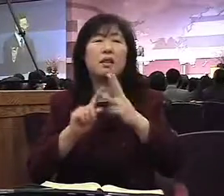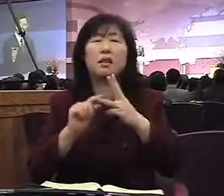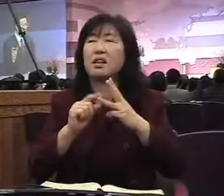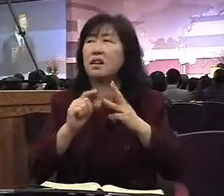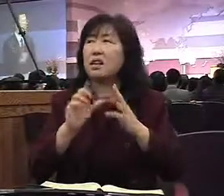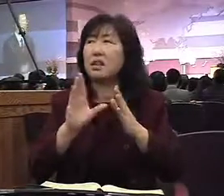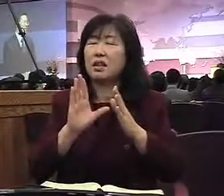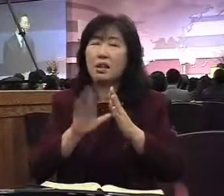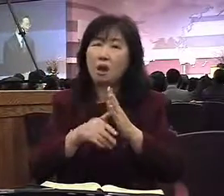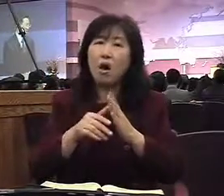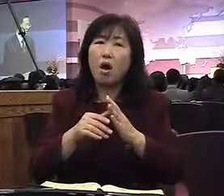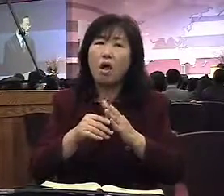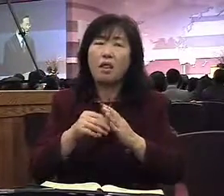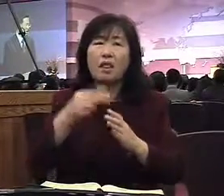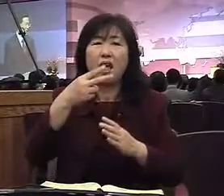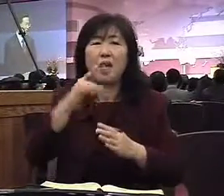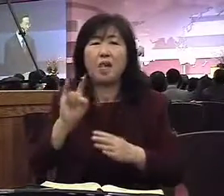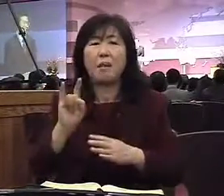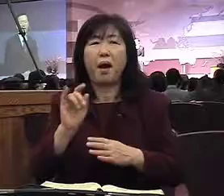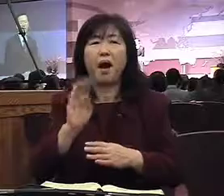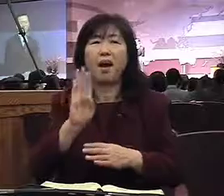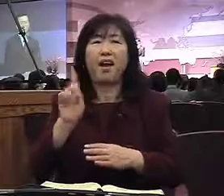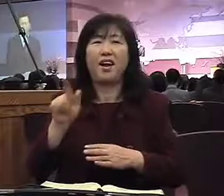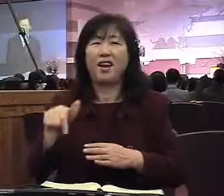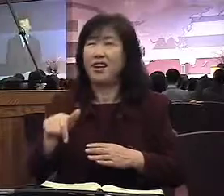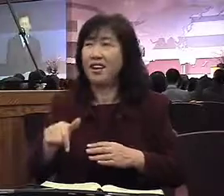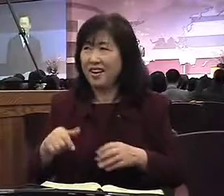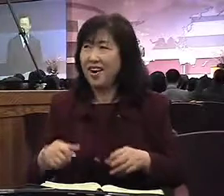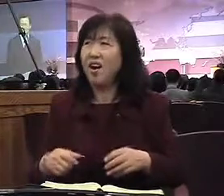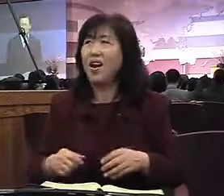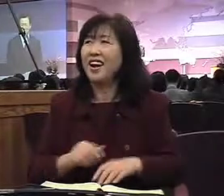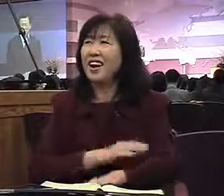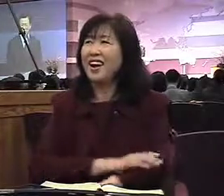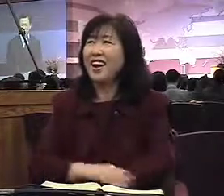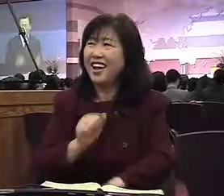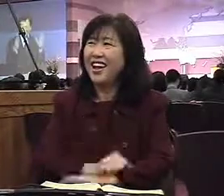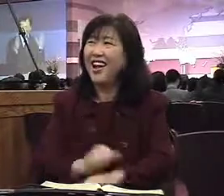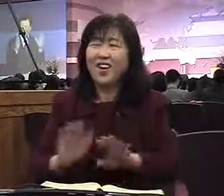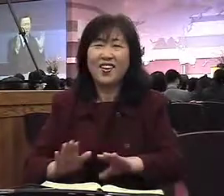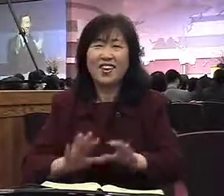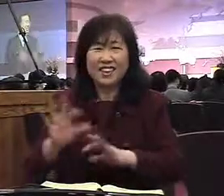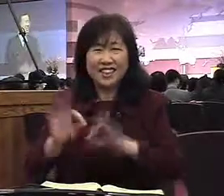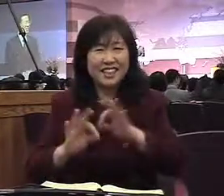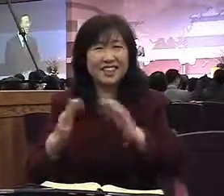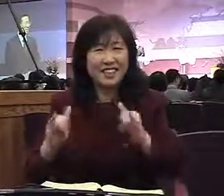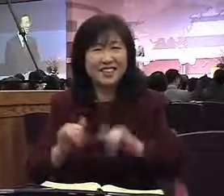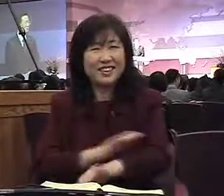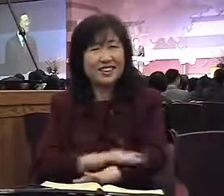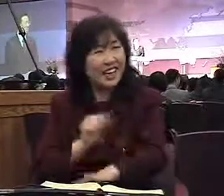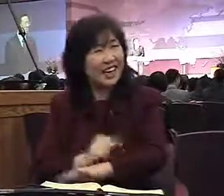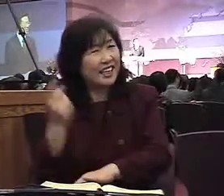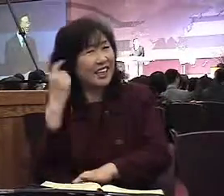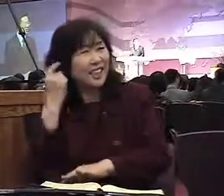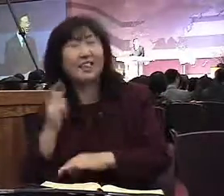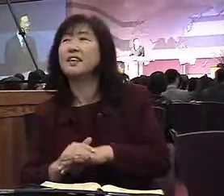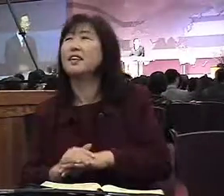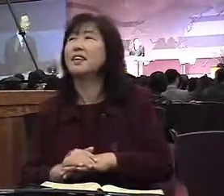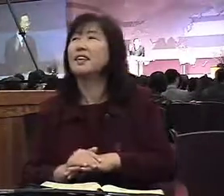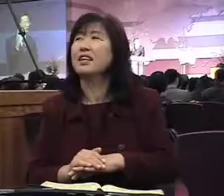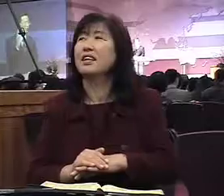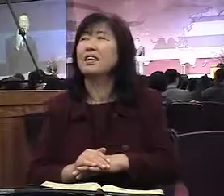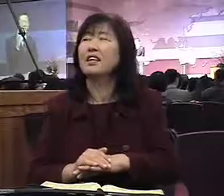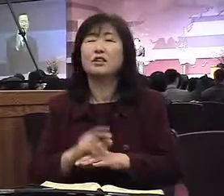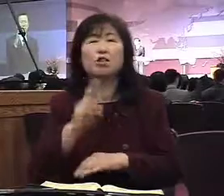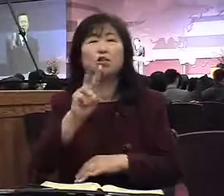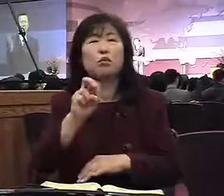장사의 법칙. 그걸 제가 읽었잖아요. 오늘 장사하시는 분들은 잘 들으시기 바랍니다. 반드시 성공하는 장사의 법칙. 그분이 하는 얘기예요.